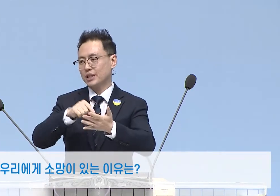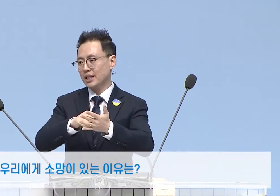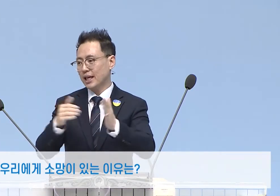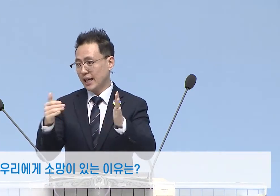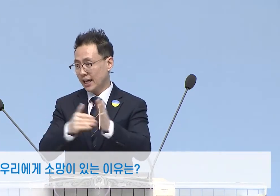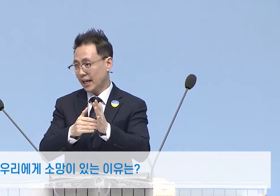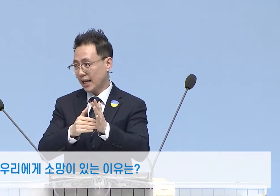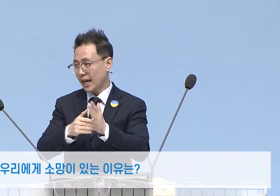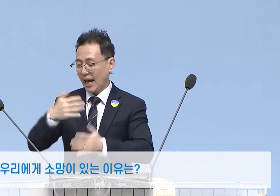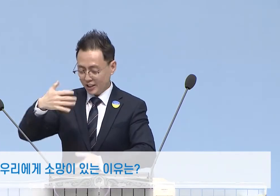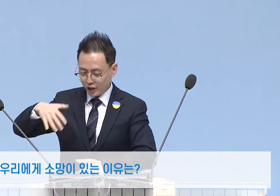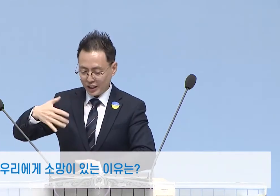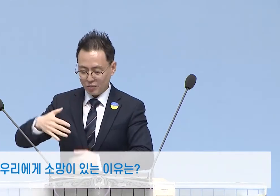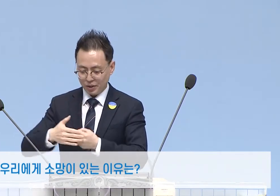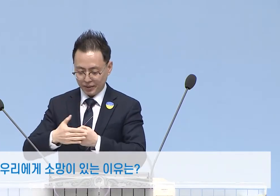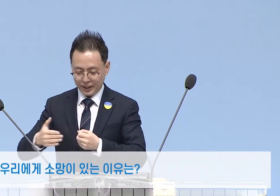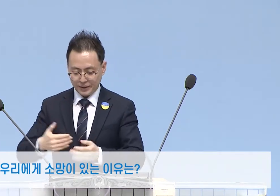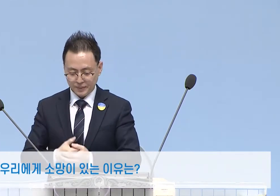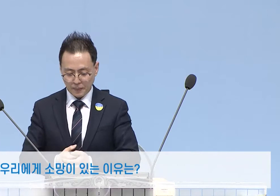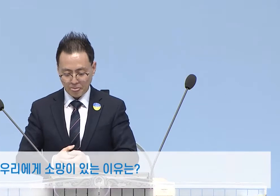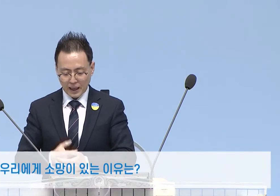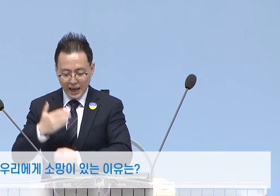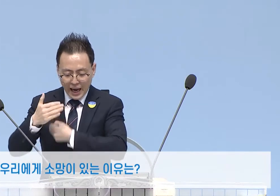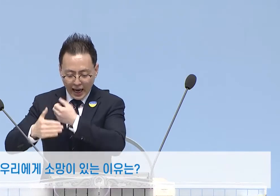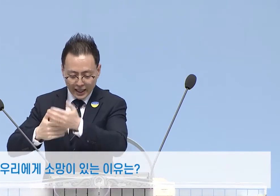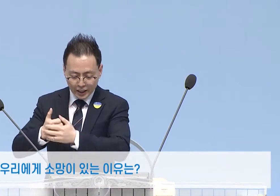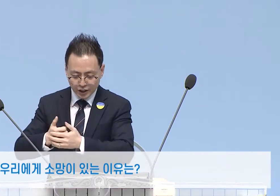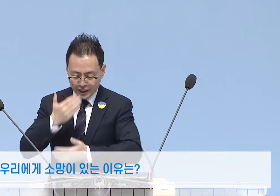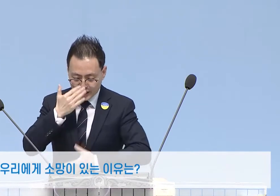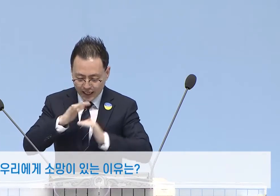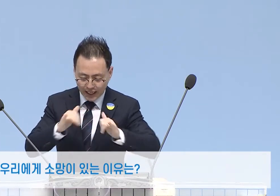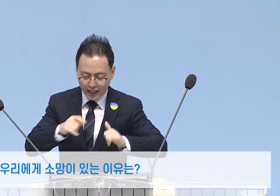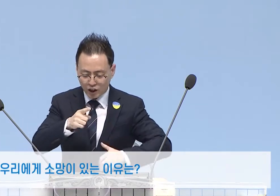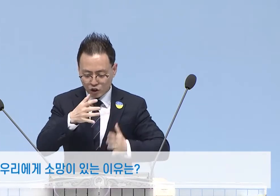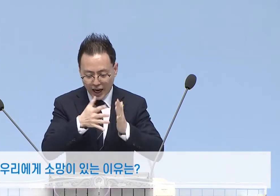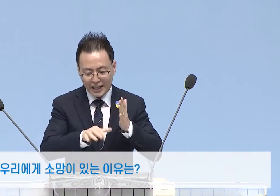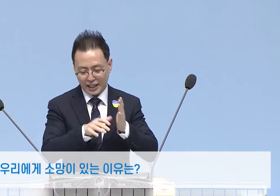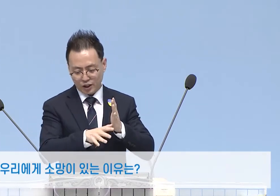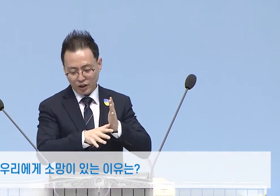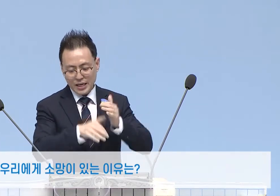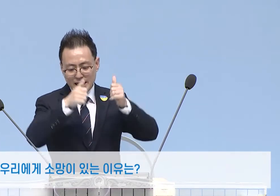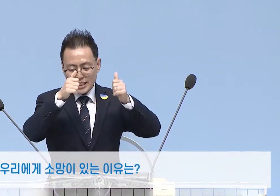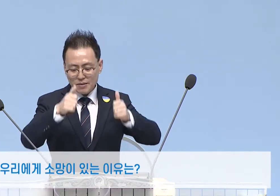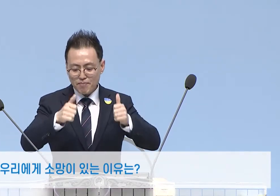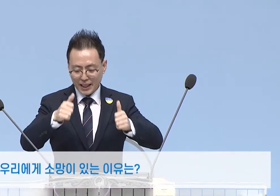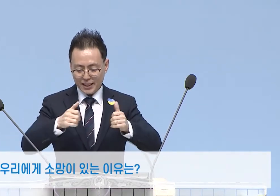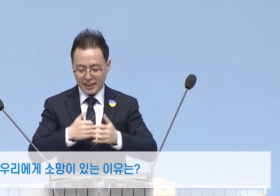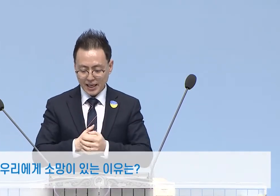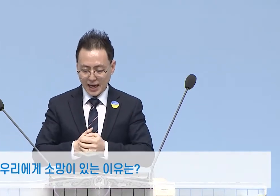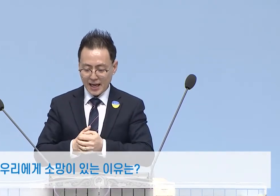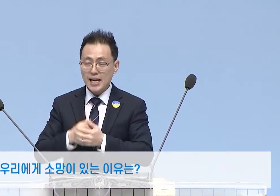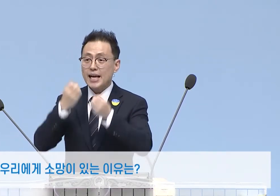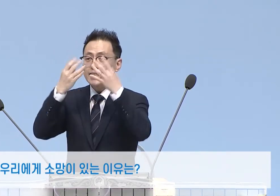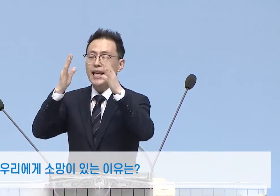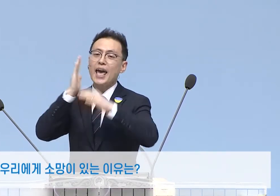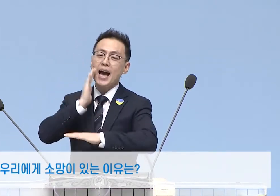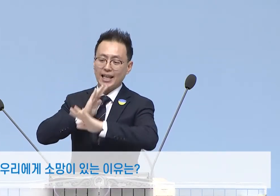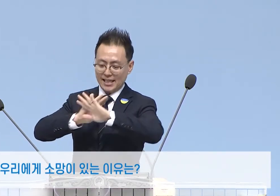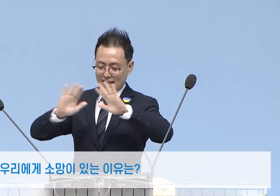삼지 않으셨기 때문입니다. 하나님께서는 이스라엘의 이런 죄악에 대해서 심판을 새 하늘